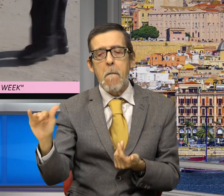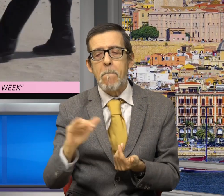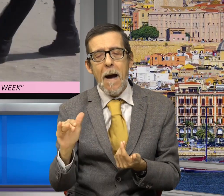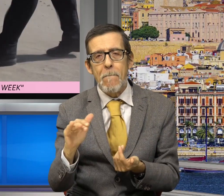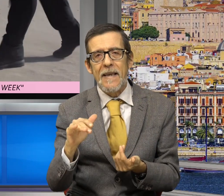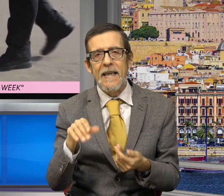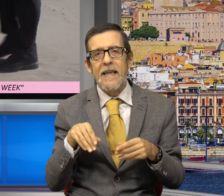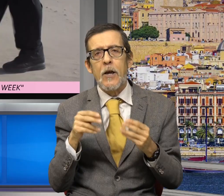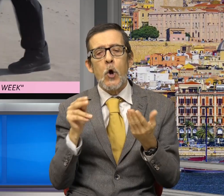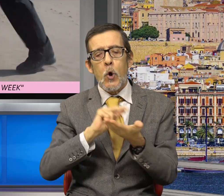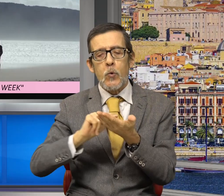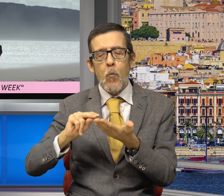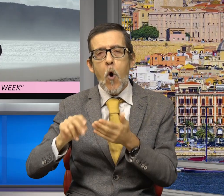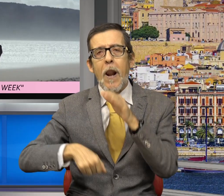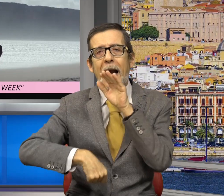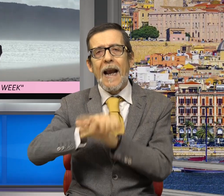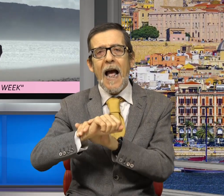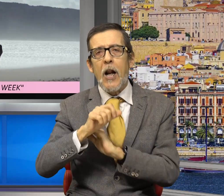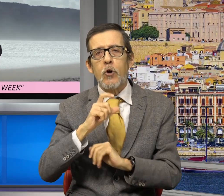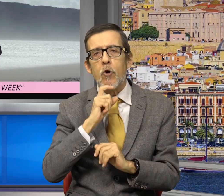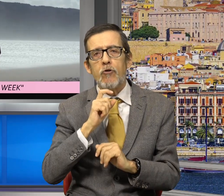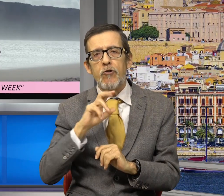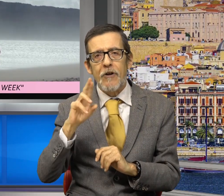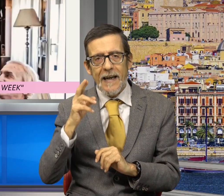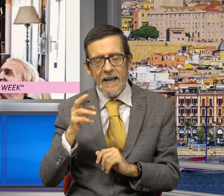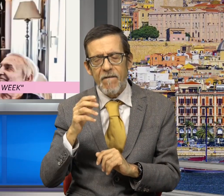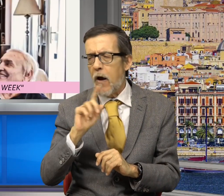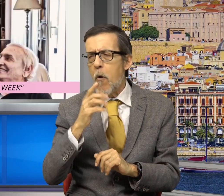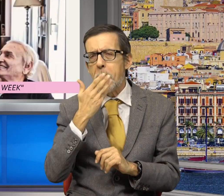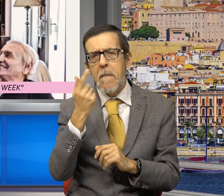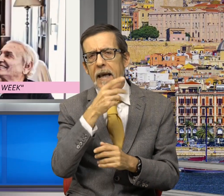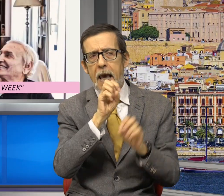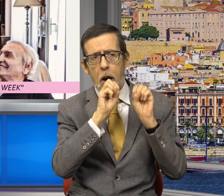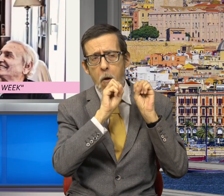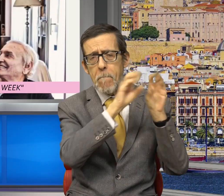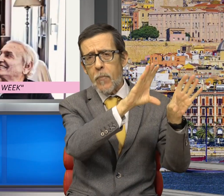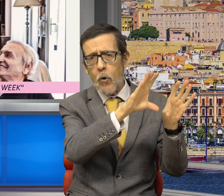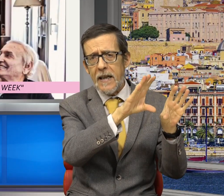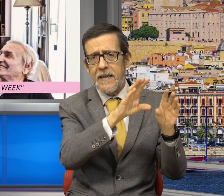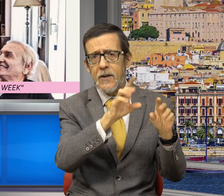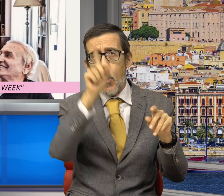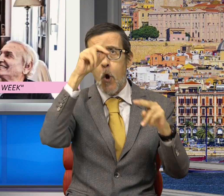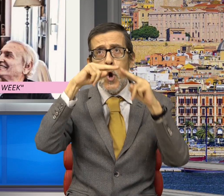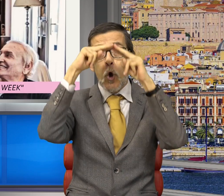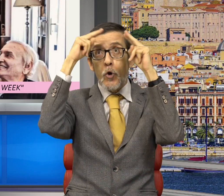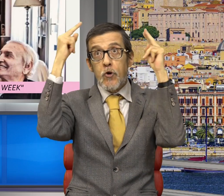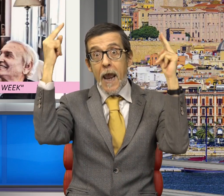Calcio Gigi Riva. Non mancheranno le proiezioni del film Nel cielo un rombo di tuono, diretto da Riccardo Milani